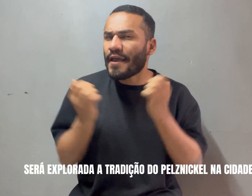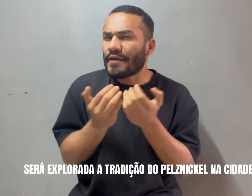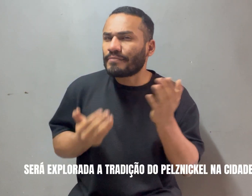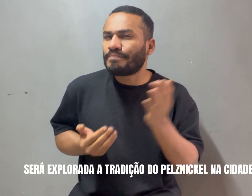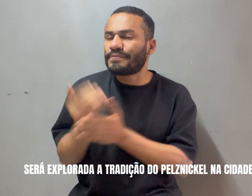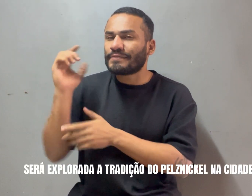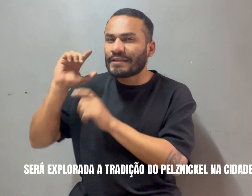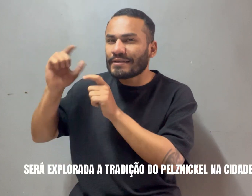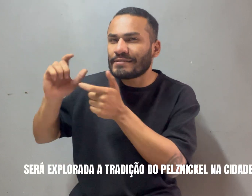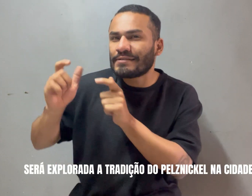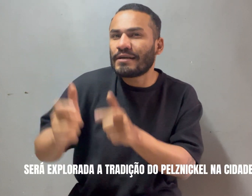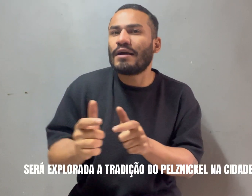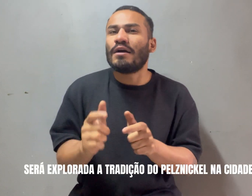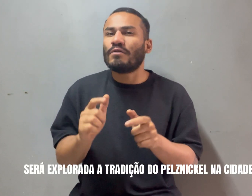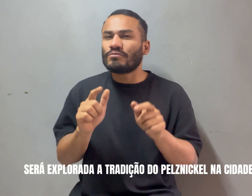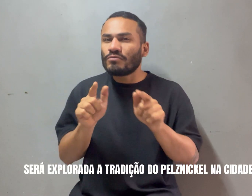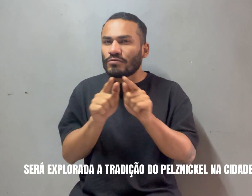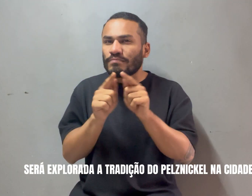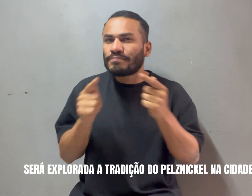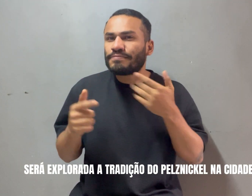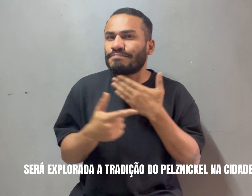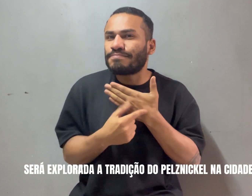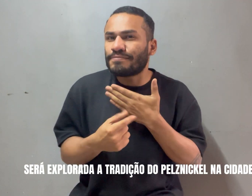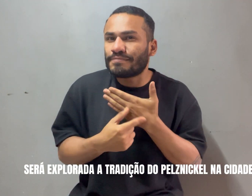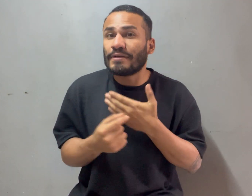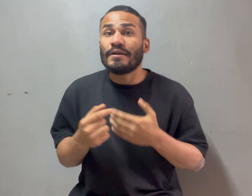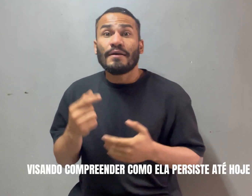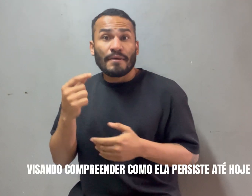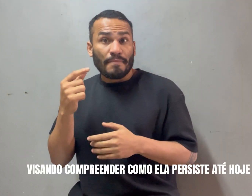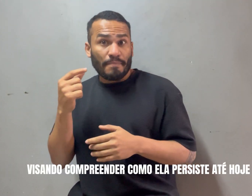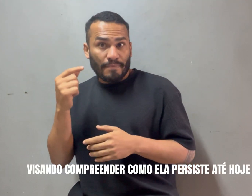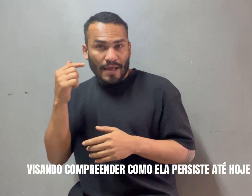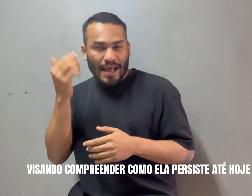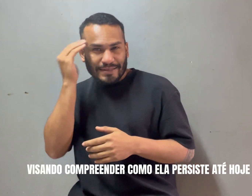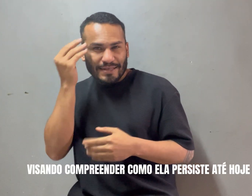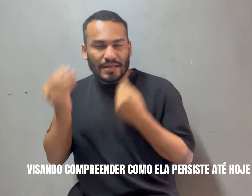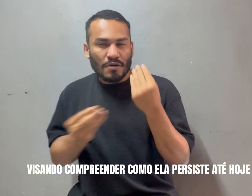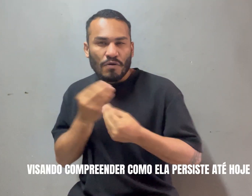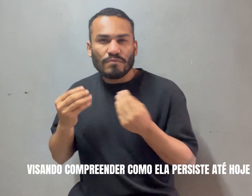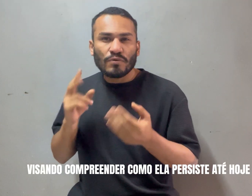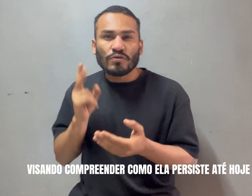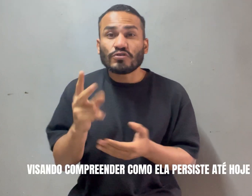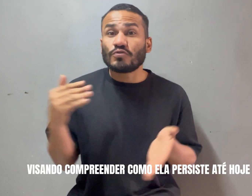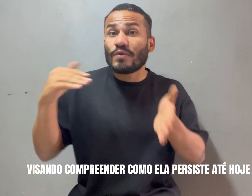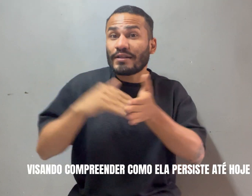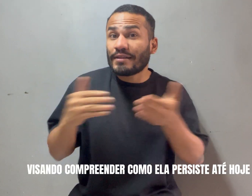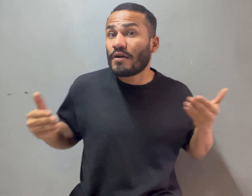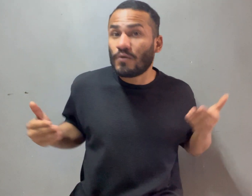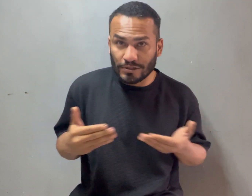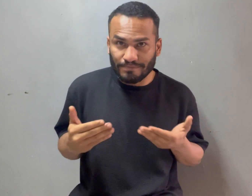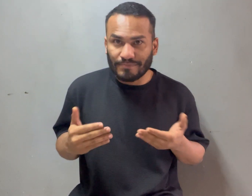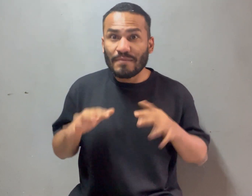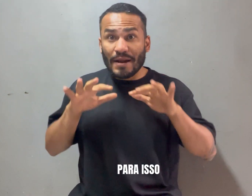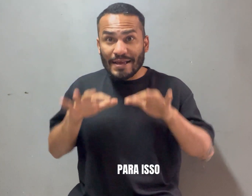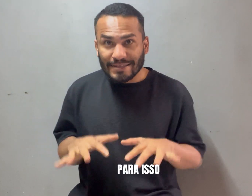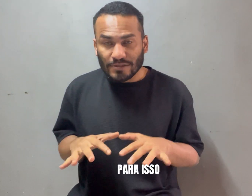será explorada a tradição do Pelsnickel na cidade, visando compreender como ela persiste até hoje. Para isso,